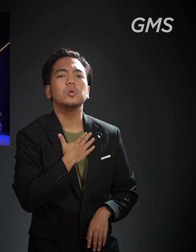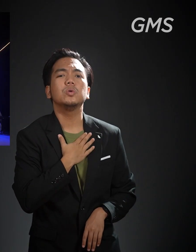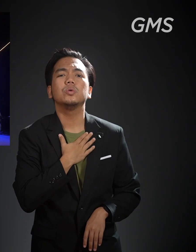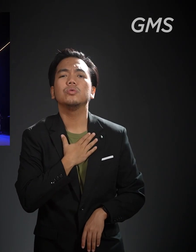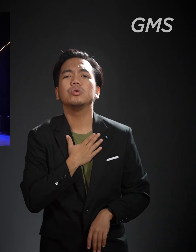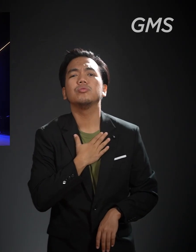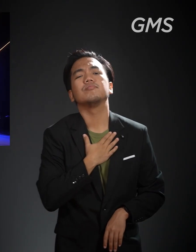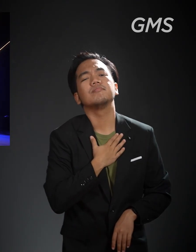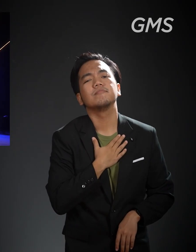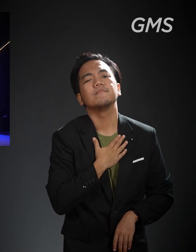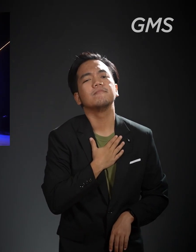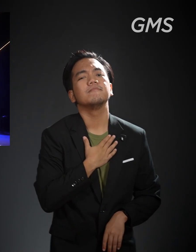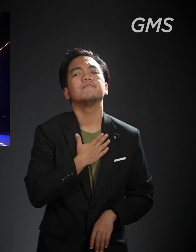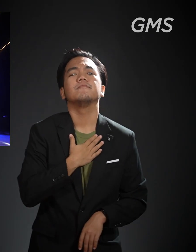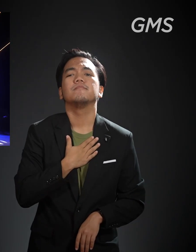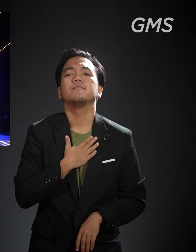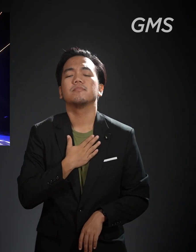Allahku.